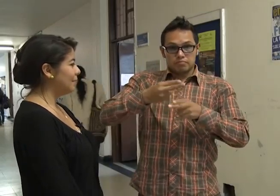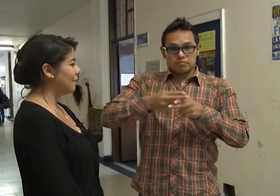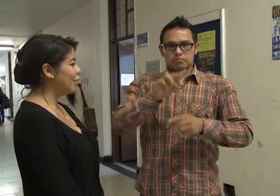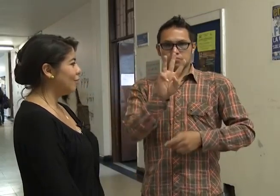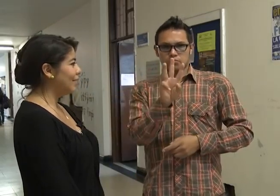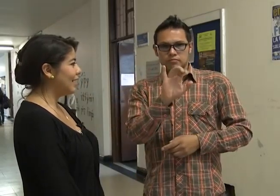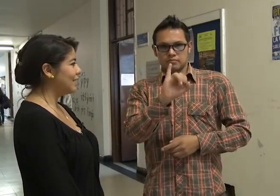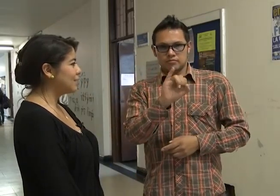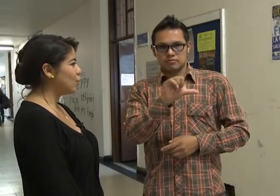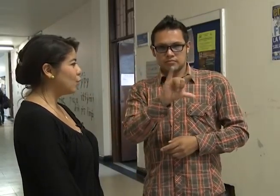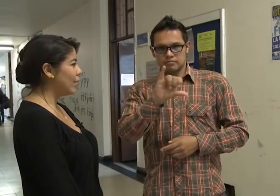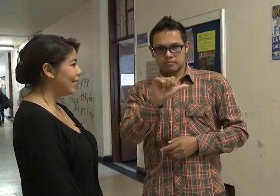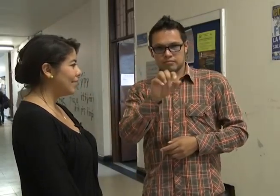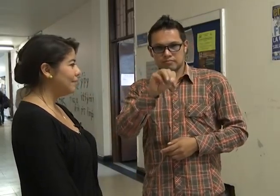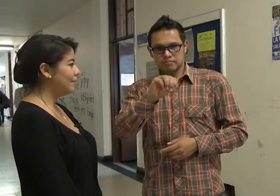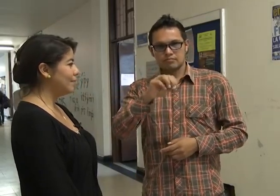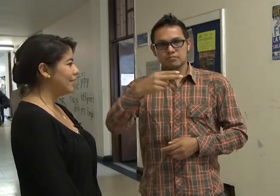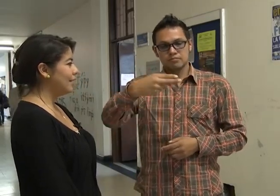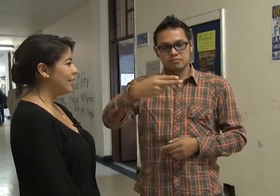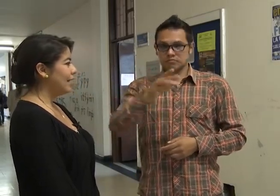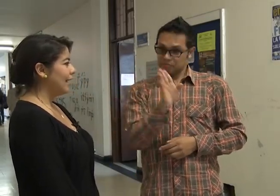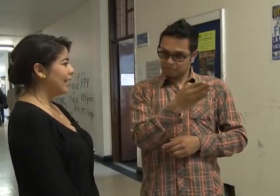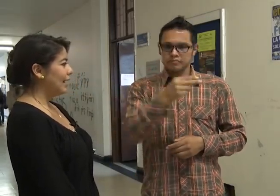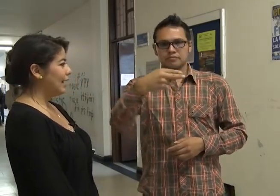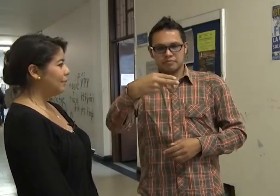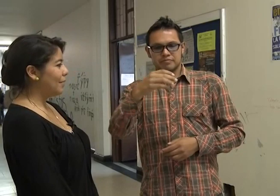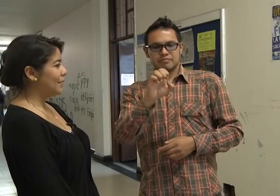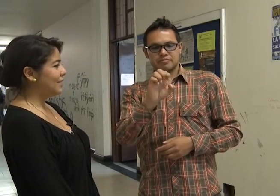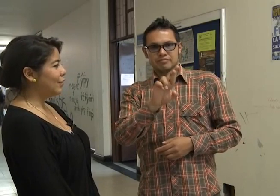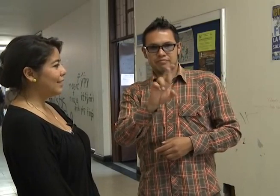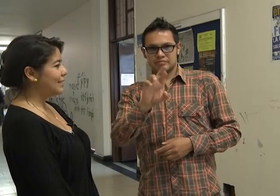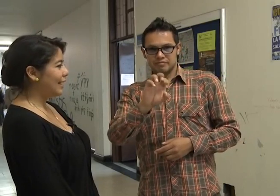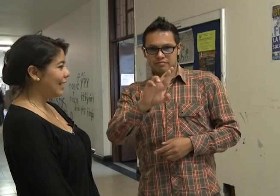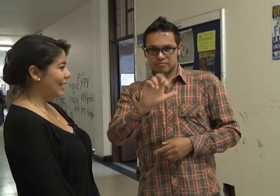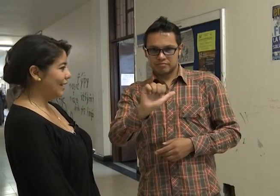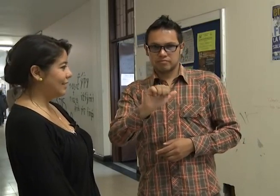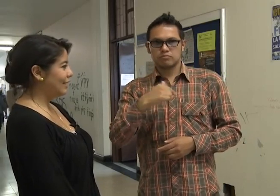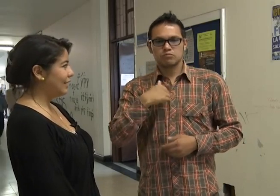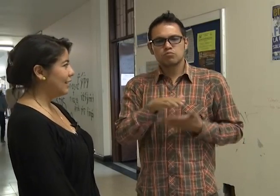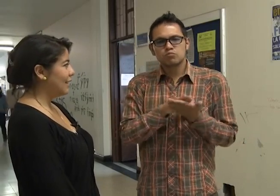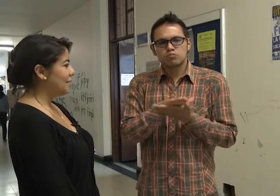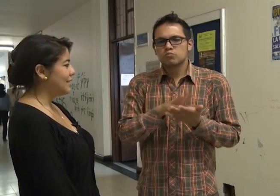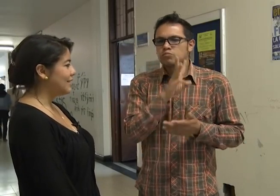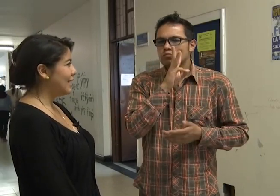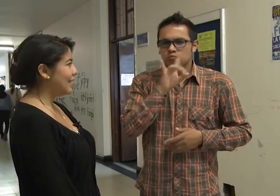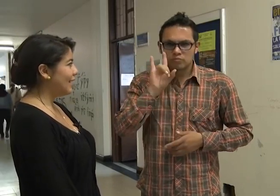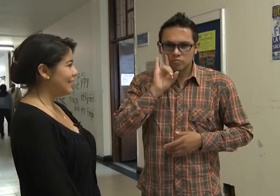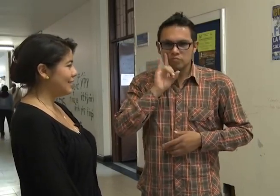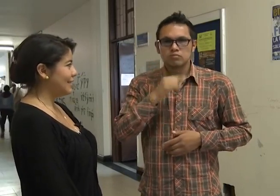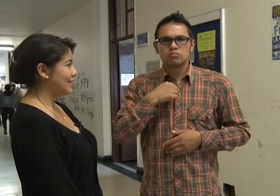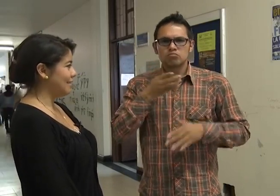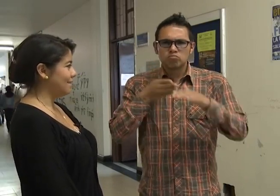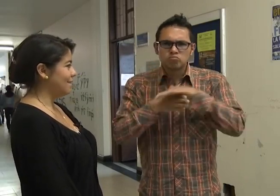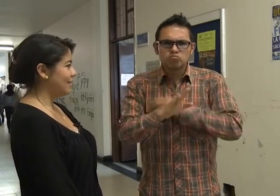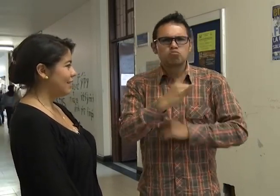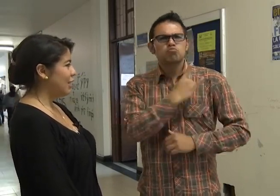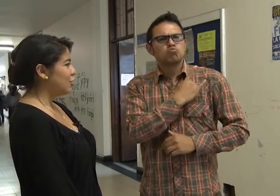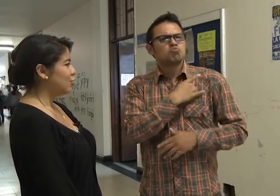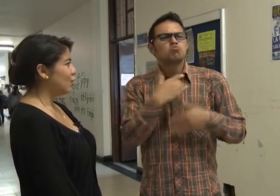mi nombre es William, mi apellido es Herrera, mi seña es así. Yo